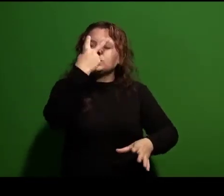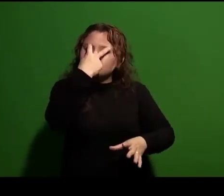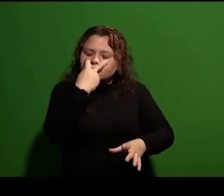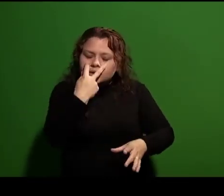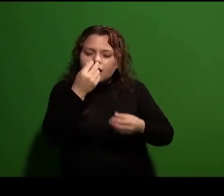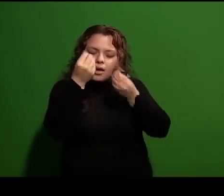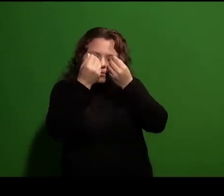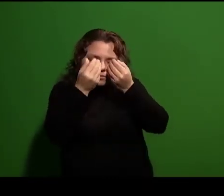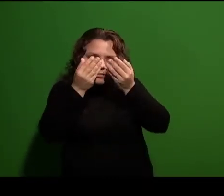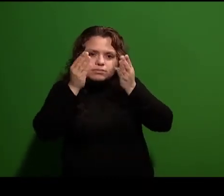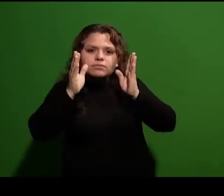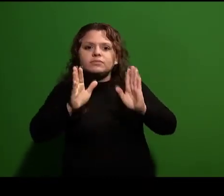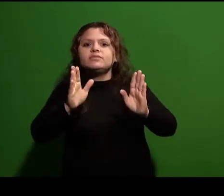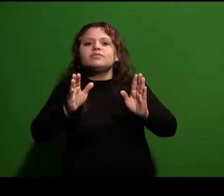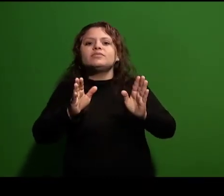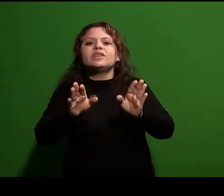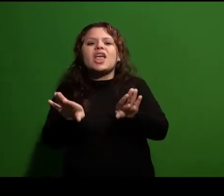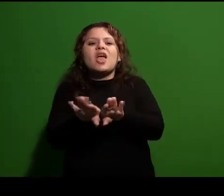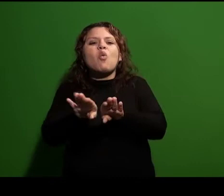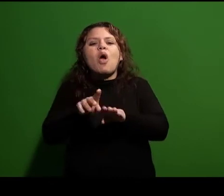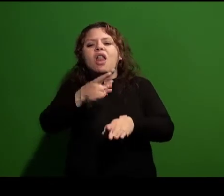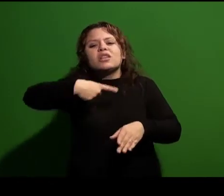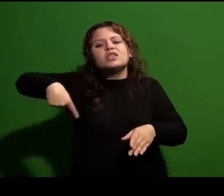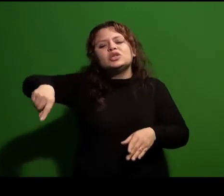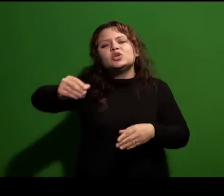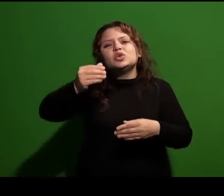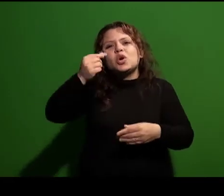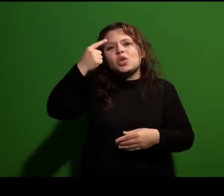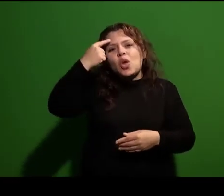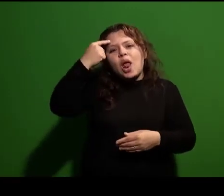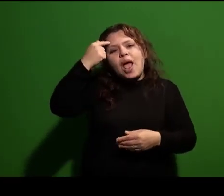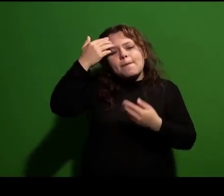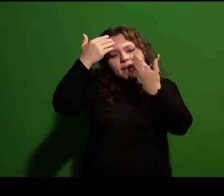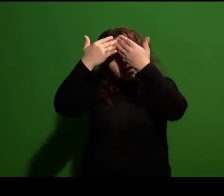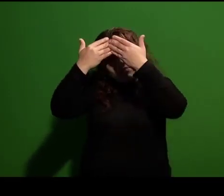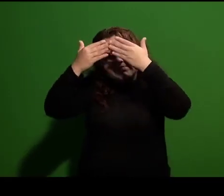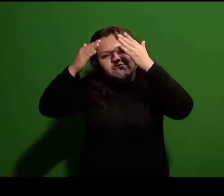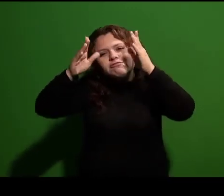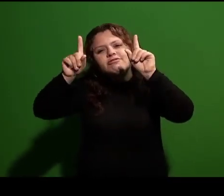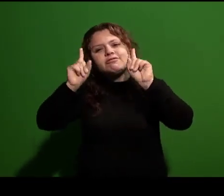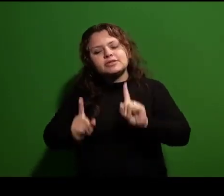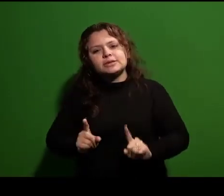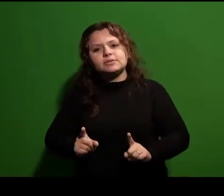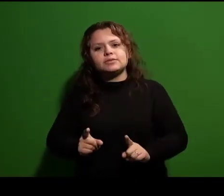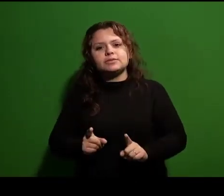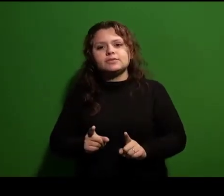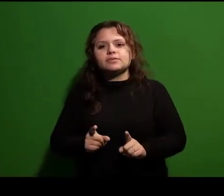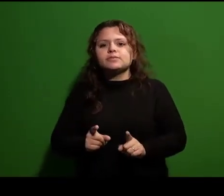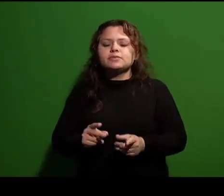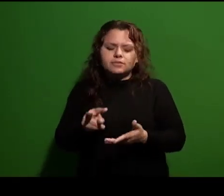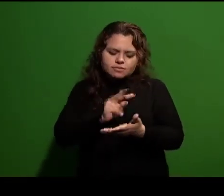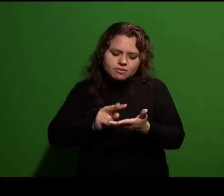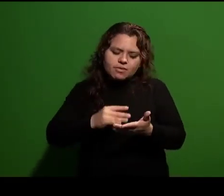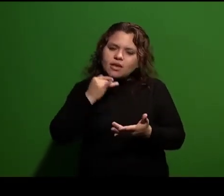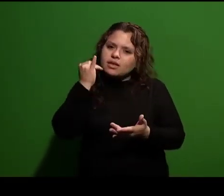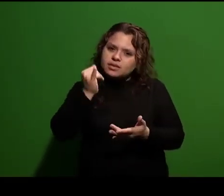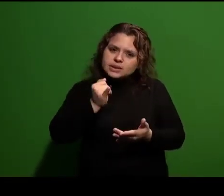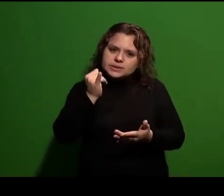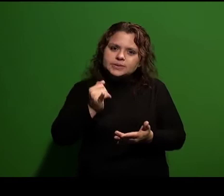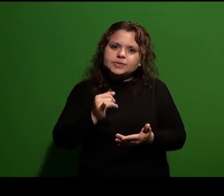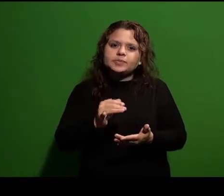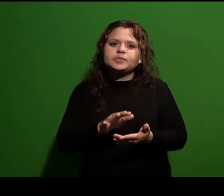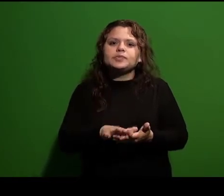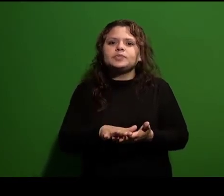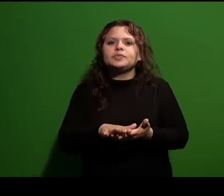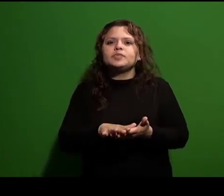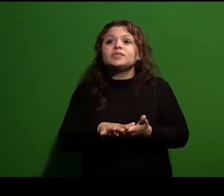deseo de abrir los ojos de nuestras mentes para permitirnos ver claramente. Lee Mateo 25, 1 al